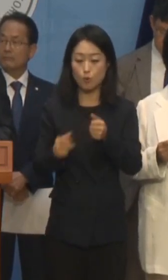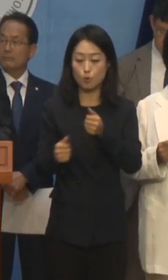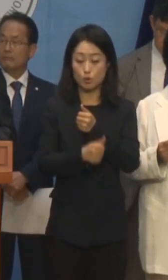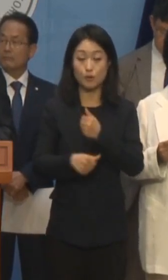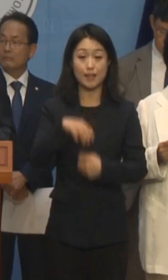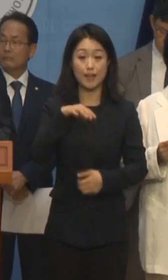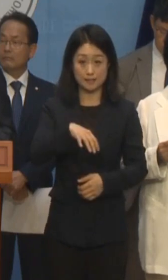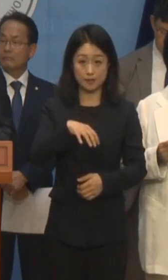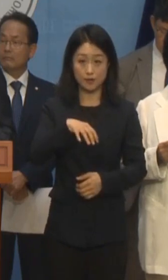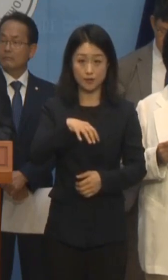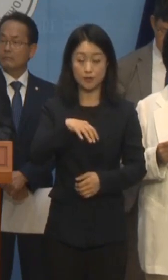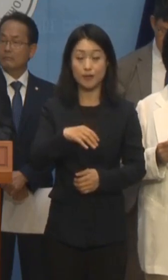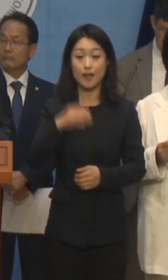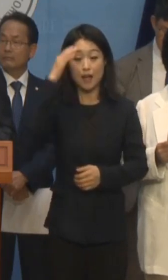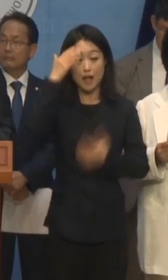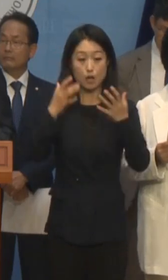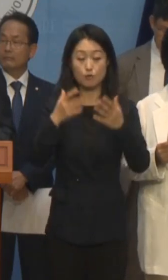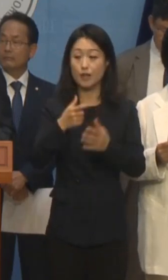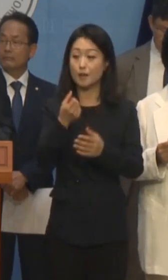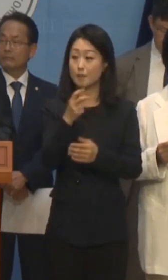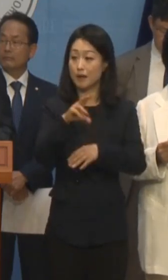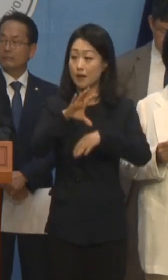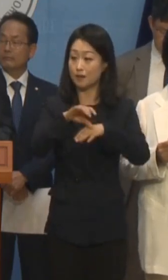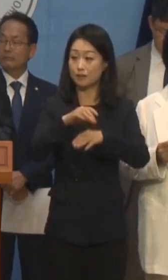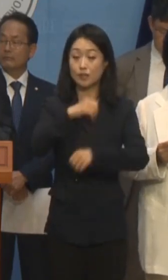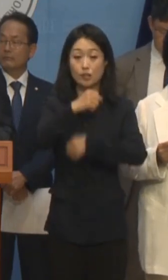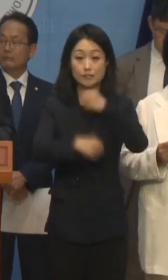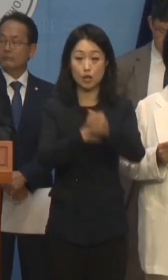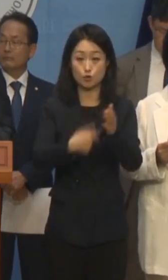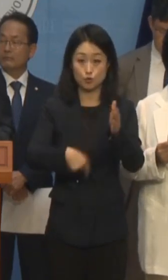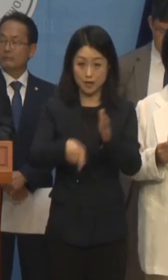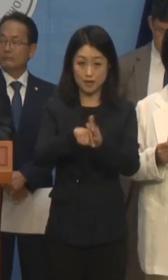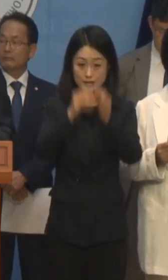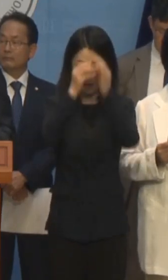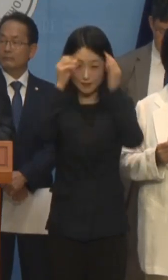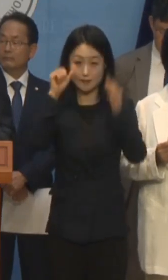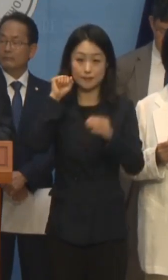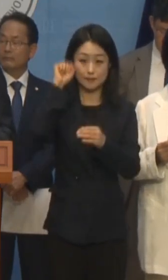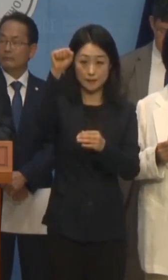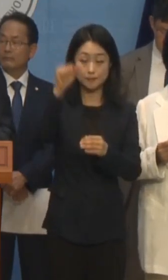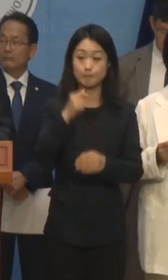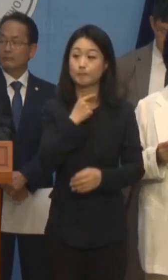과학기술정보통신위원회는 대한민국의 언론 자유를 위해 끝까지 싸워나갈